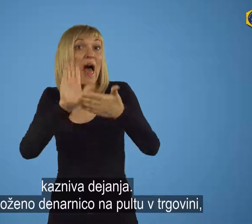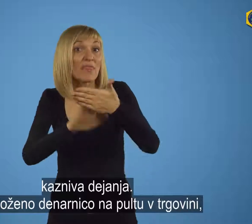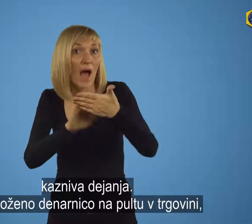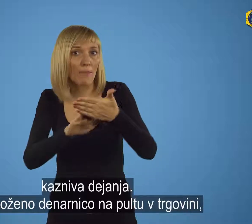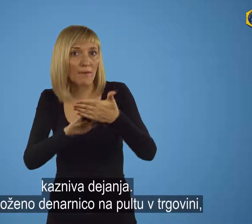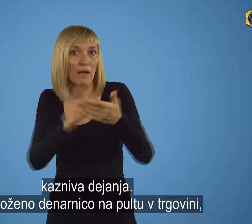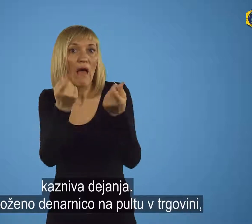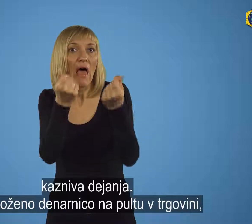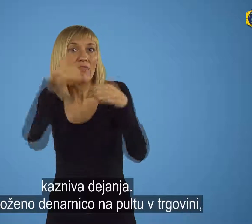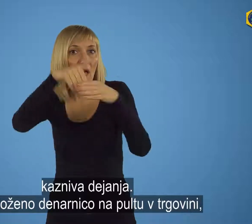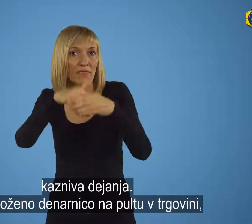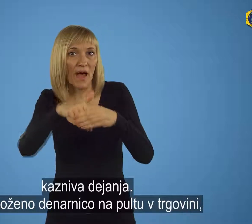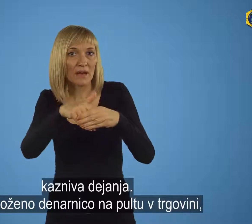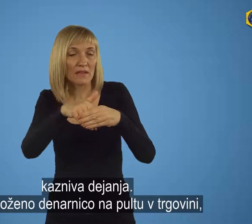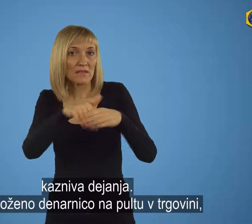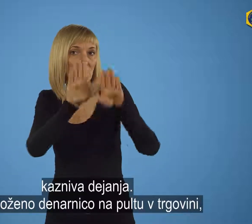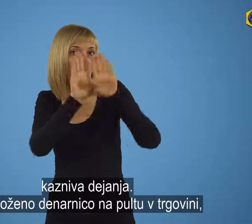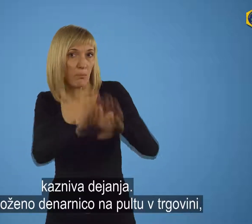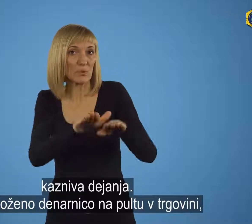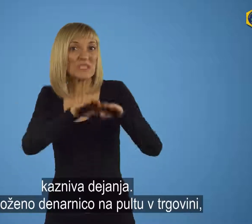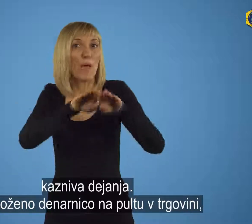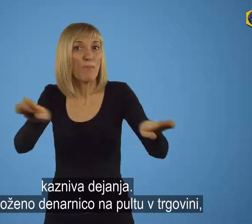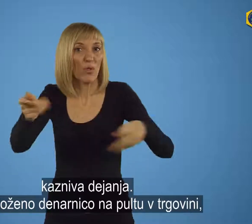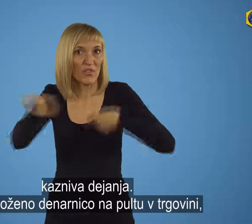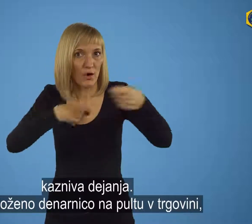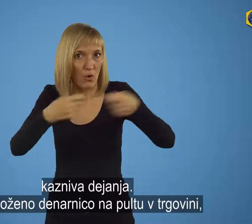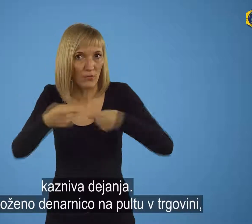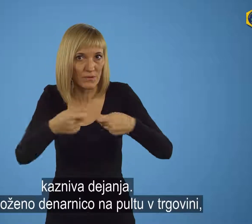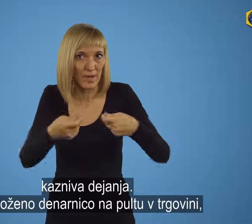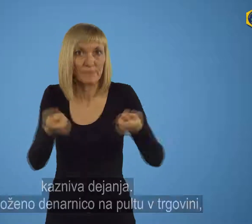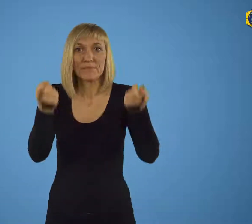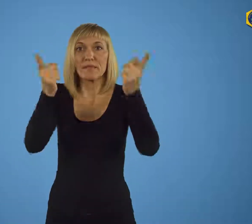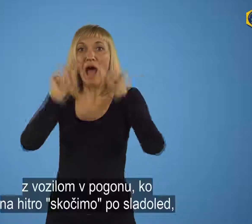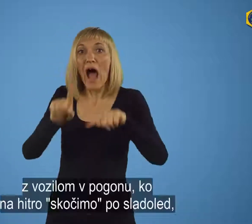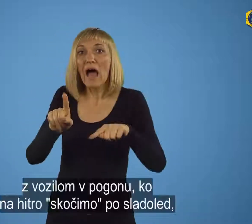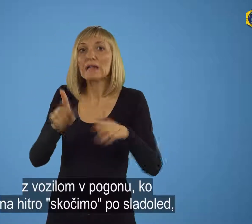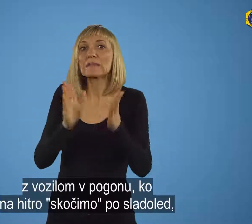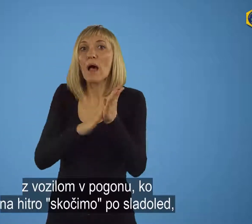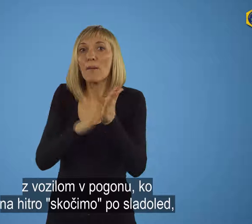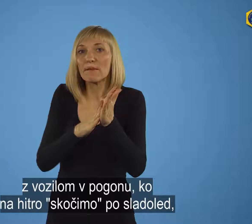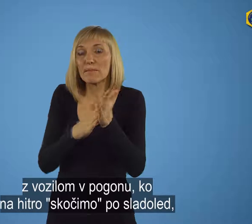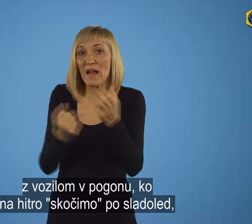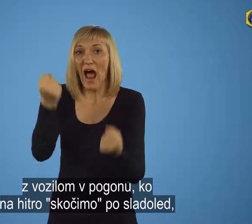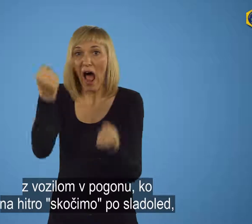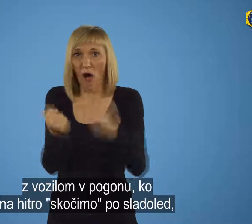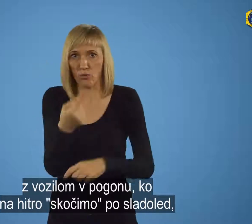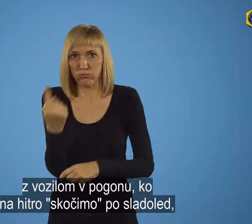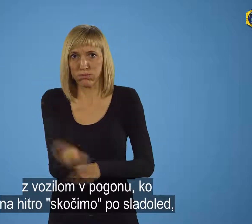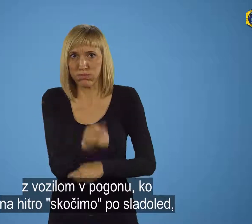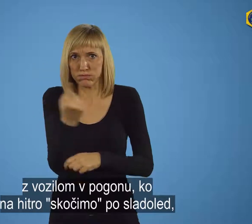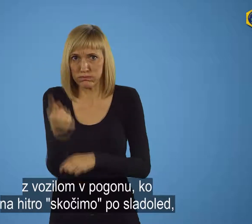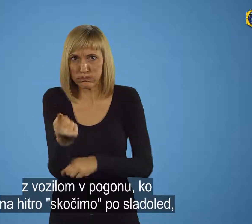Z odloženo denarnico na pultu v trgovini, z vozilom v pogonu, ko na hitro skočimo po sladoled z